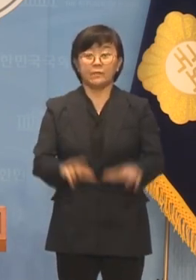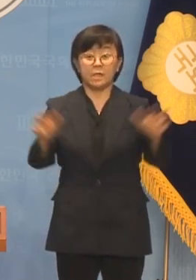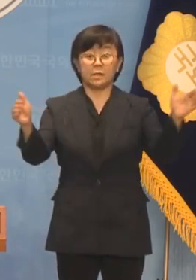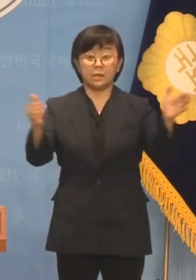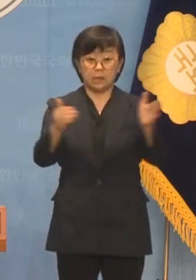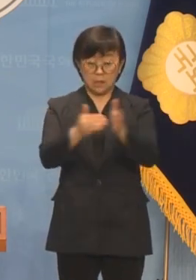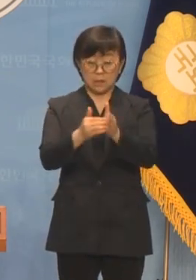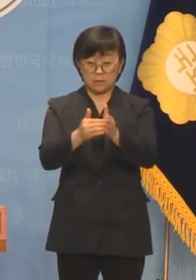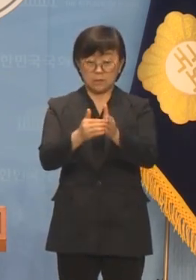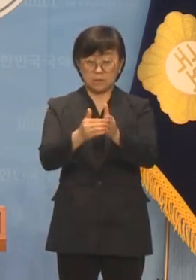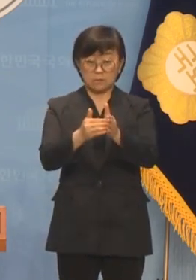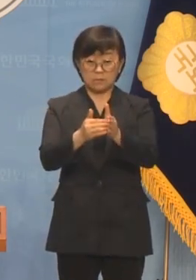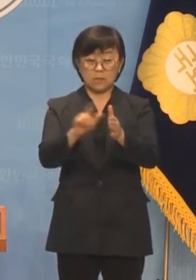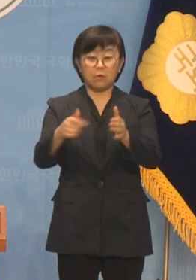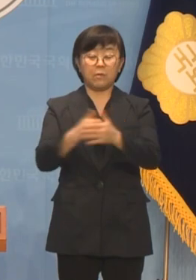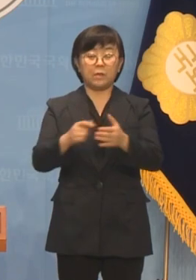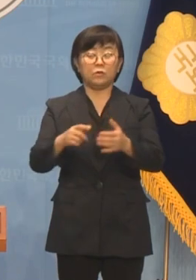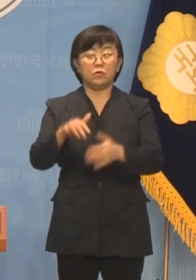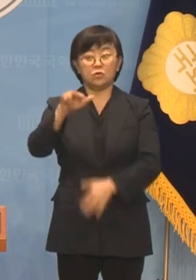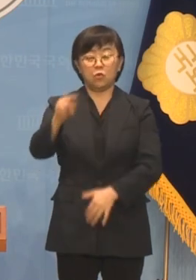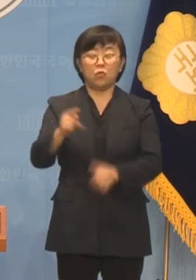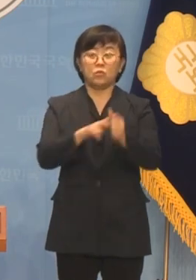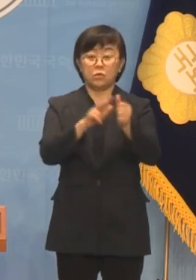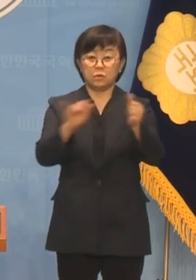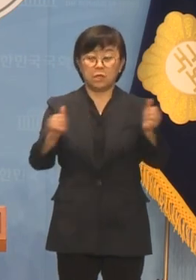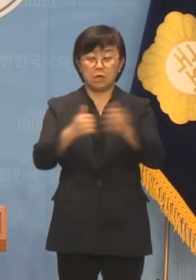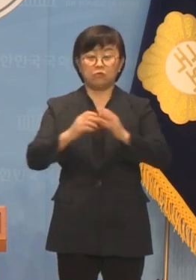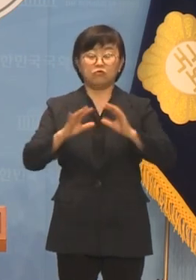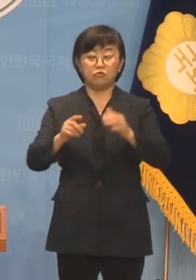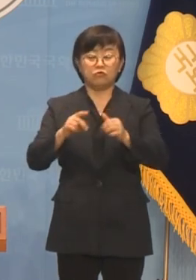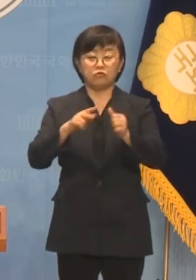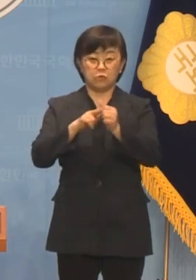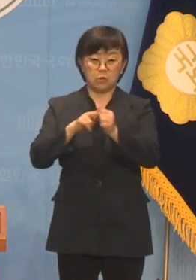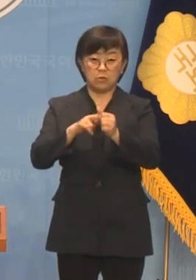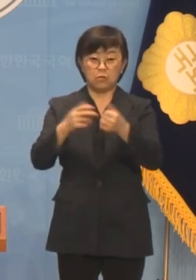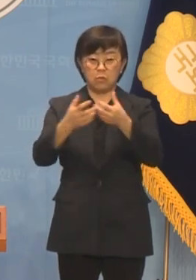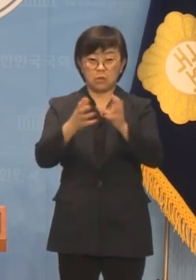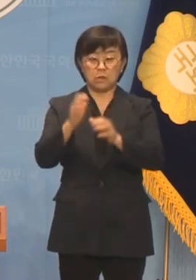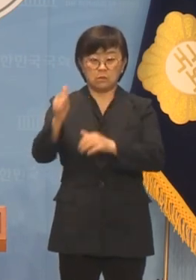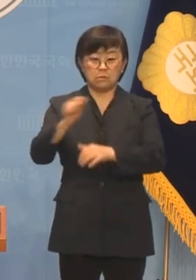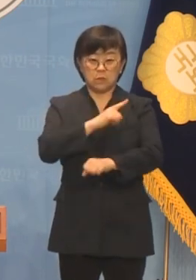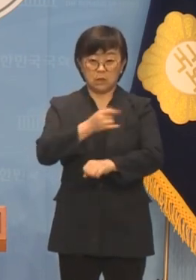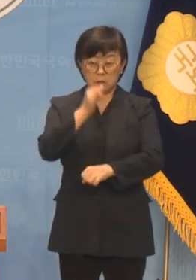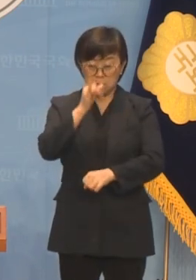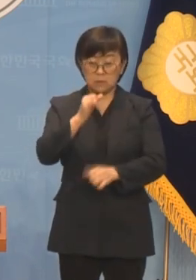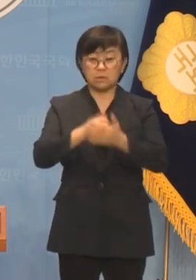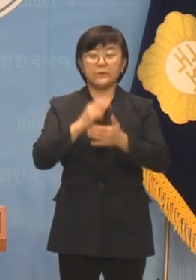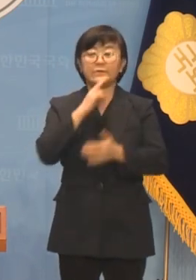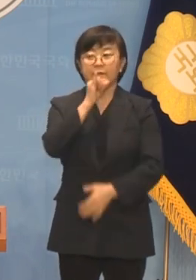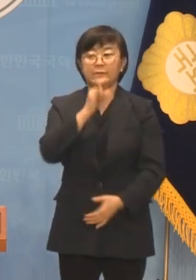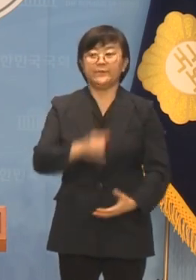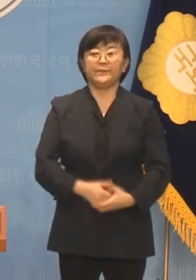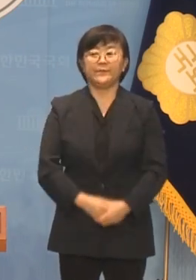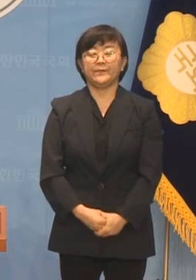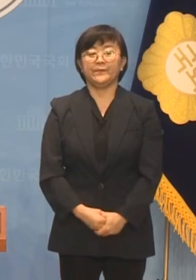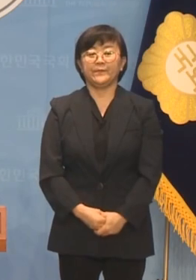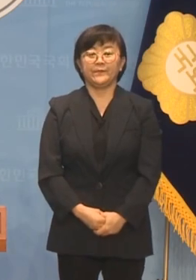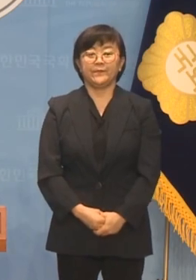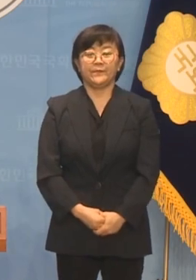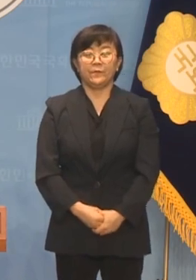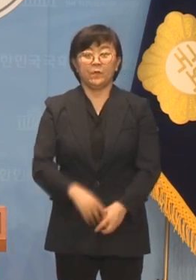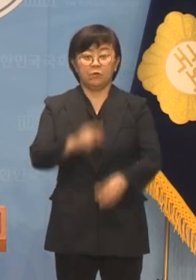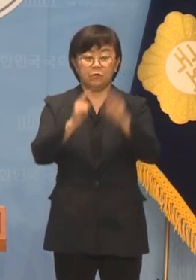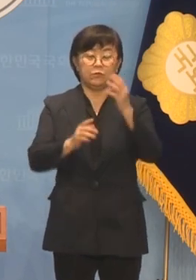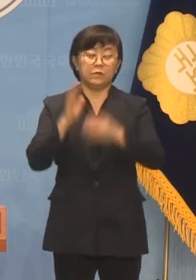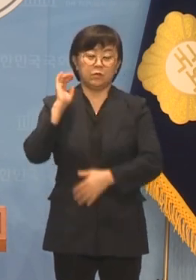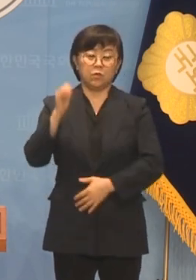지금까지 나온 의혹만으로도 조태용 후보자는 국정원장으로 자격이 있는지 의심스럽습니다.